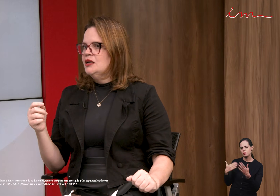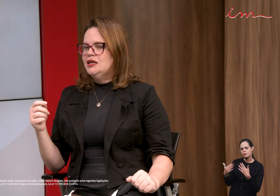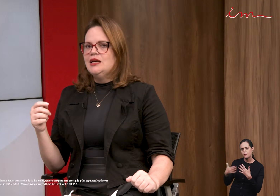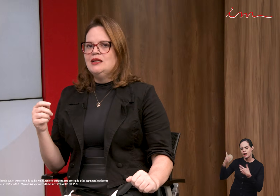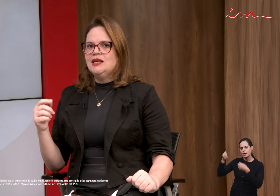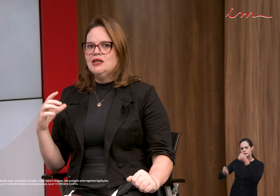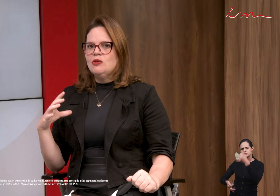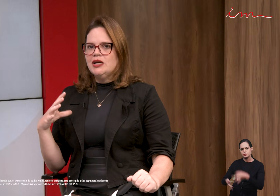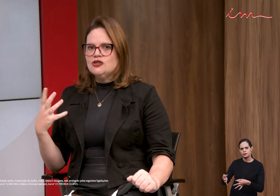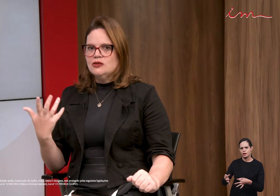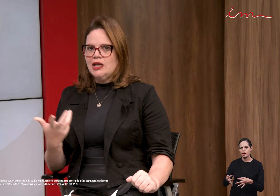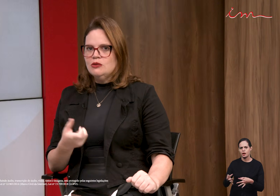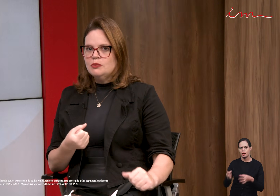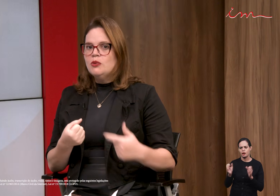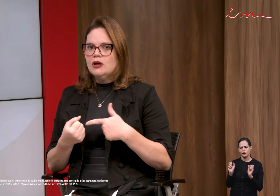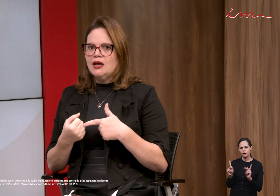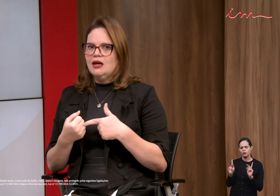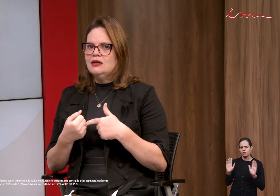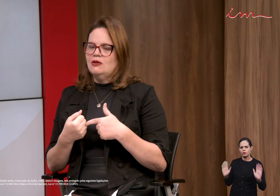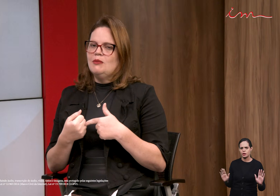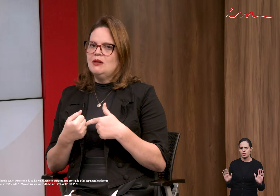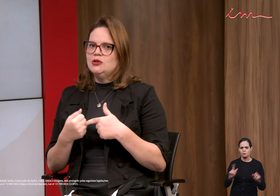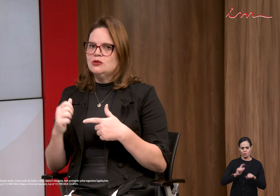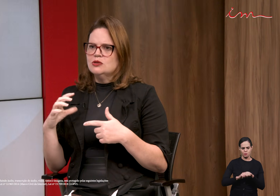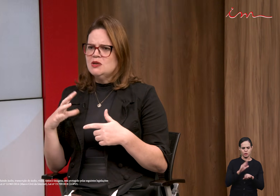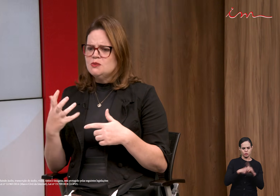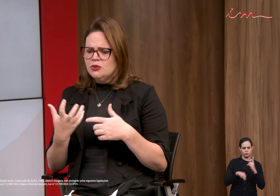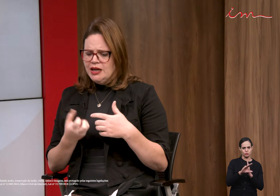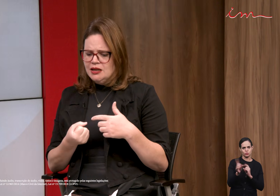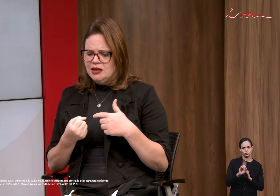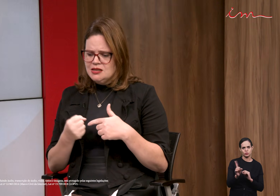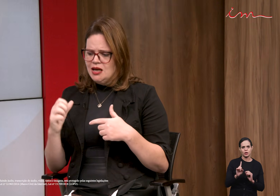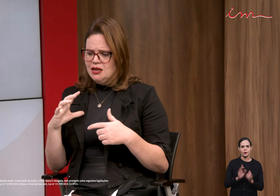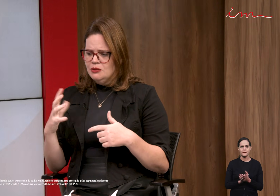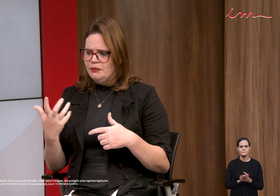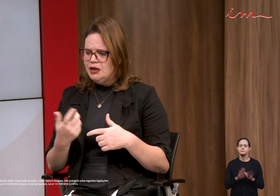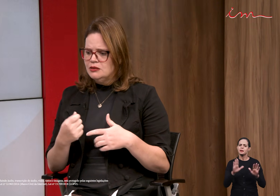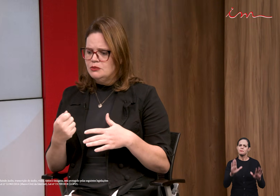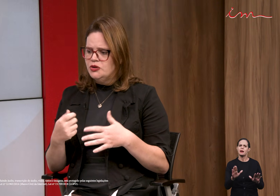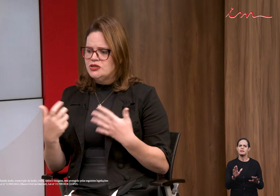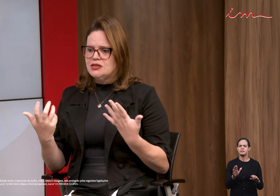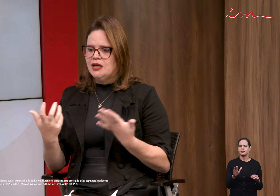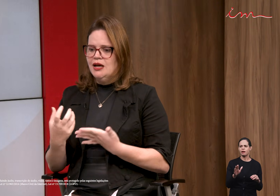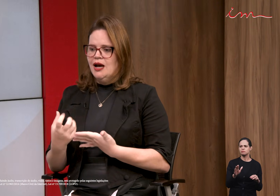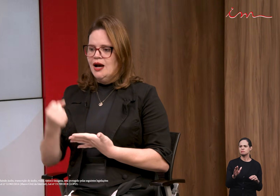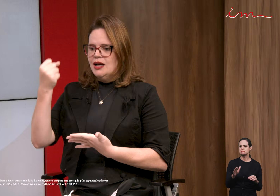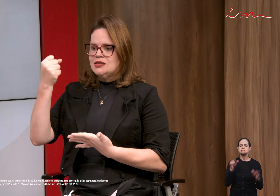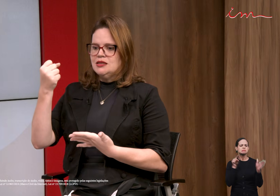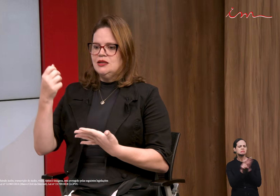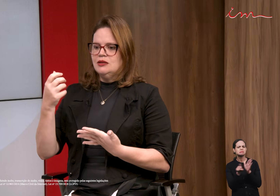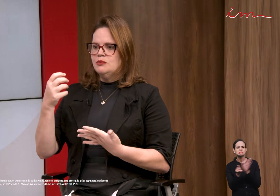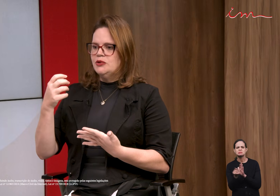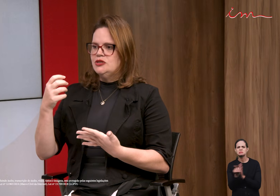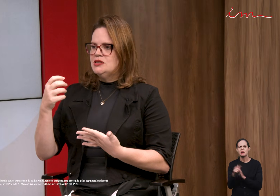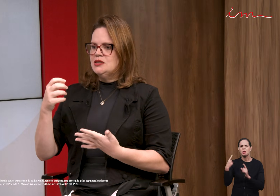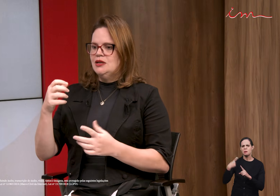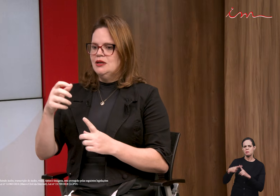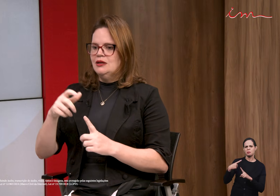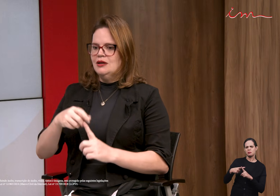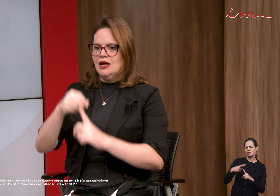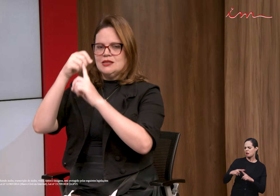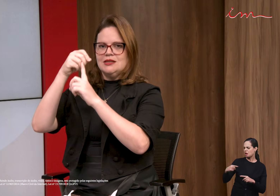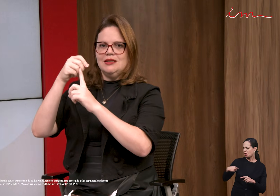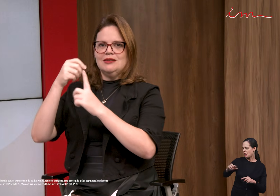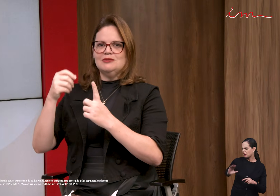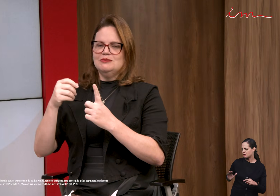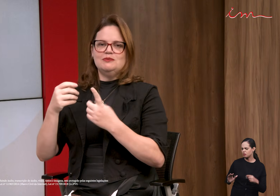explicar e não questionar do porquê, igual a Mabel trouxe, mas por que tem que ser aqui no peito, não pode ser assim, não pode